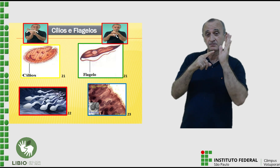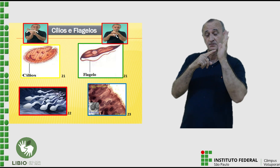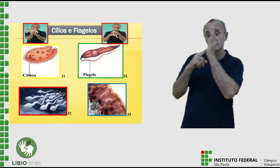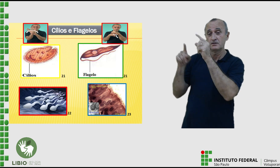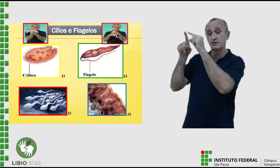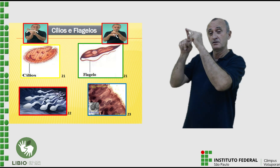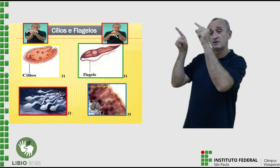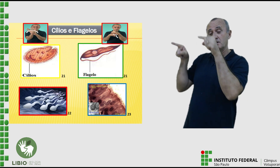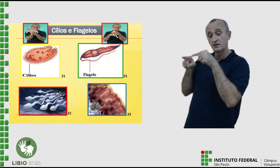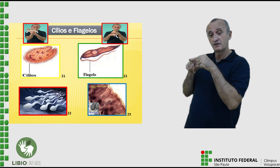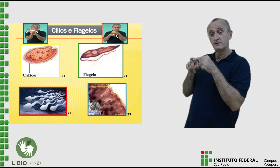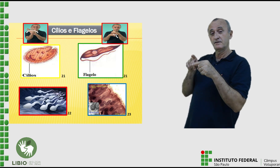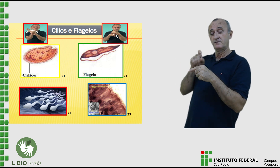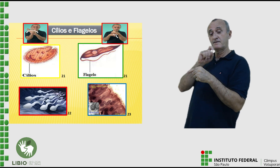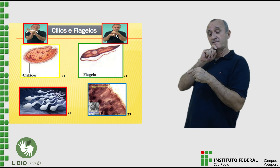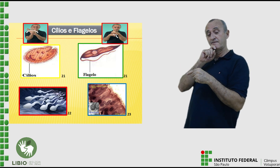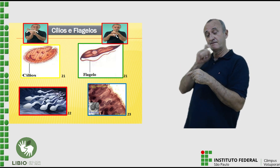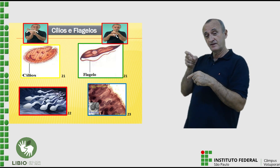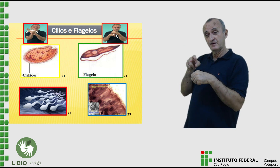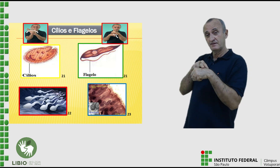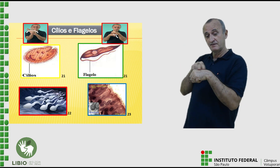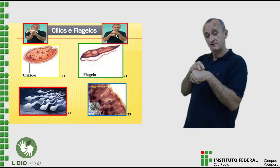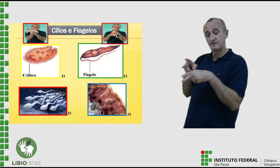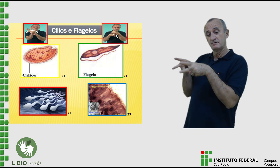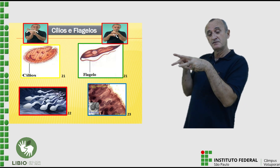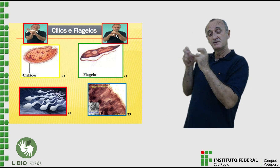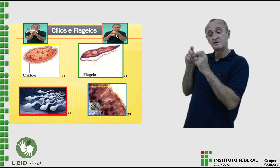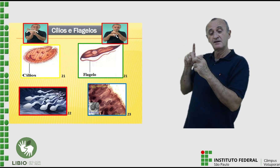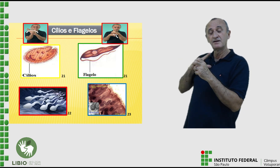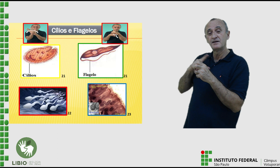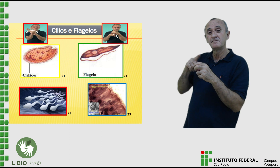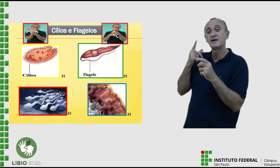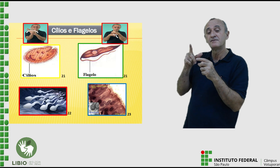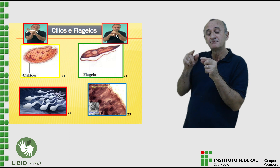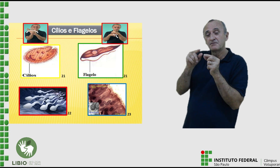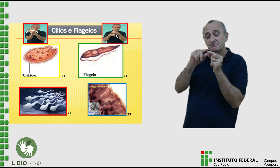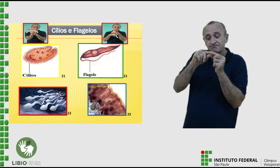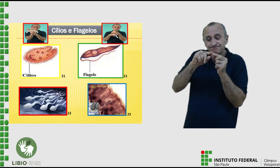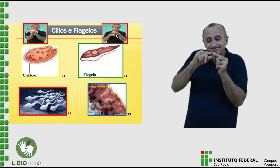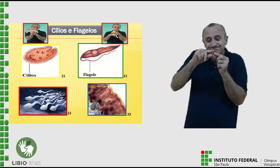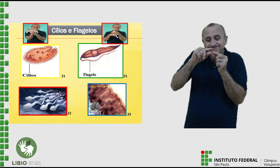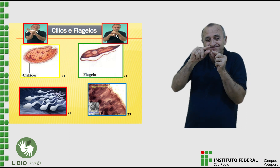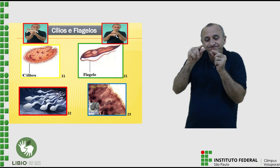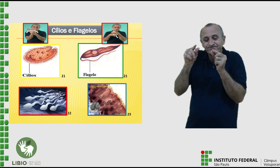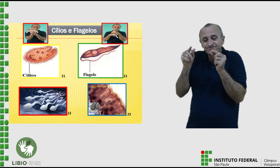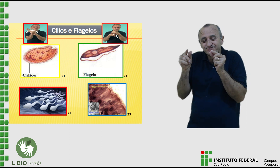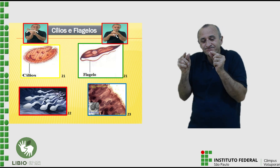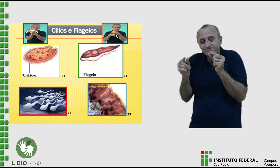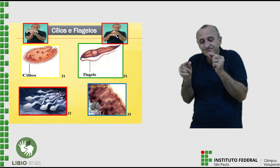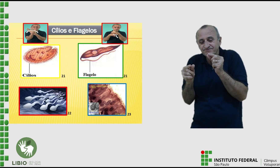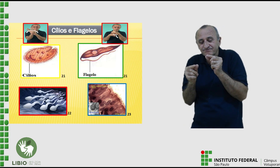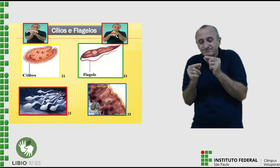Então, quanto ao flagelo, representado no retângulo verde, observem que